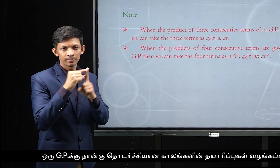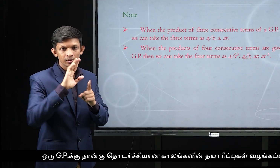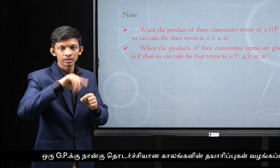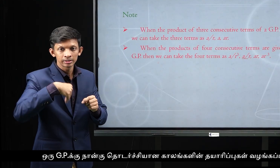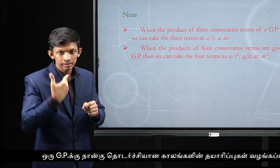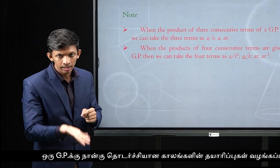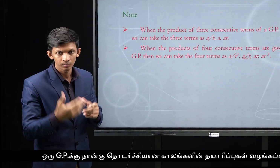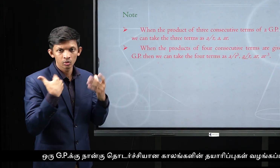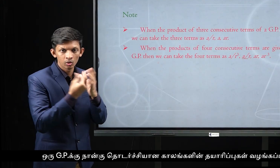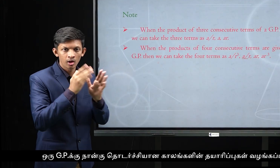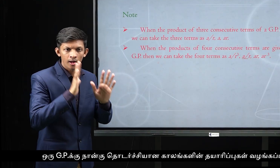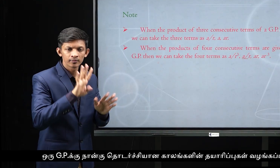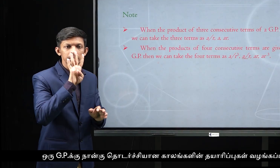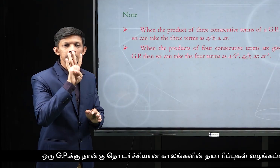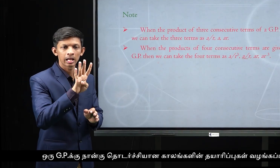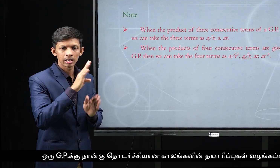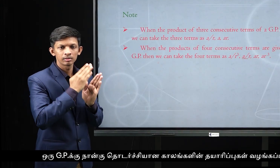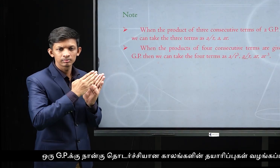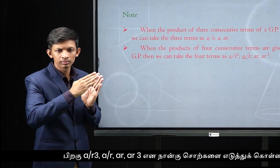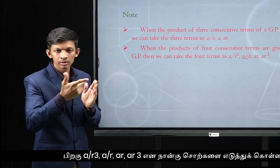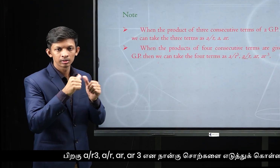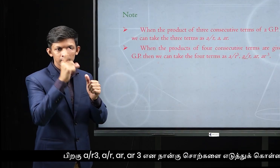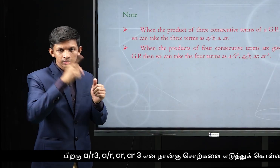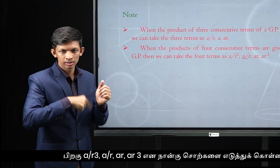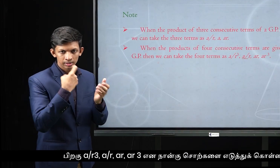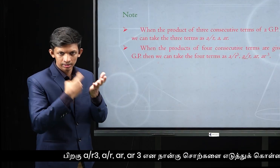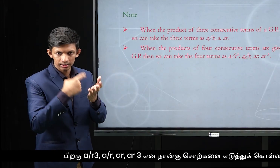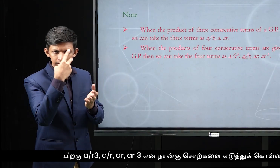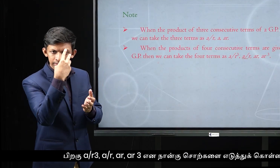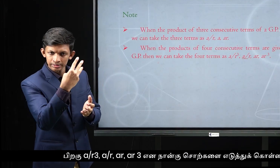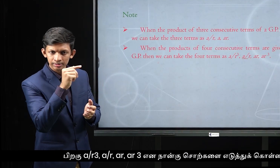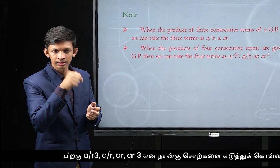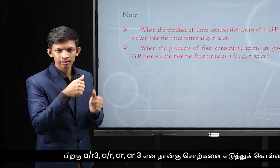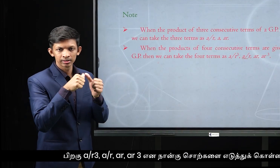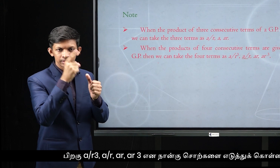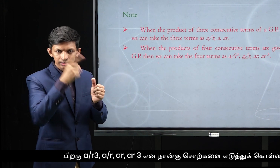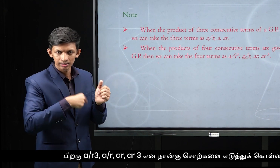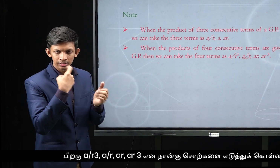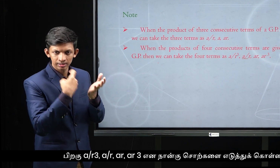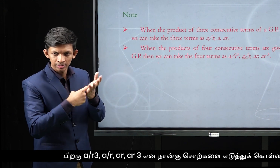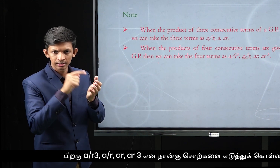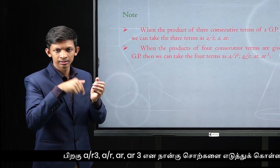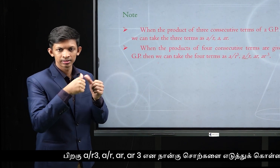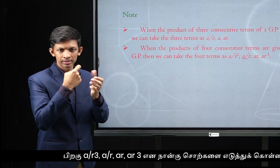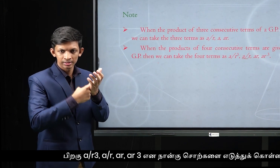காலங்களின் தயாரிப்புகள் வழங்கப்படும் பொழுது, பிறகு ஏ கீழ் ஆர் மேலிலக்கு 3 ஏ கீழ்